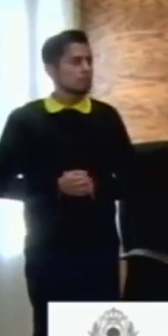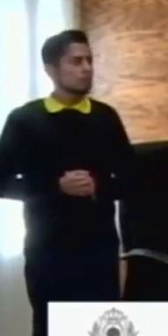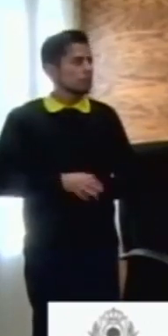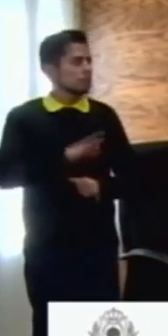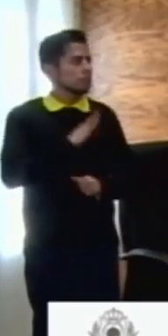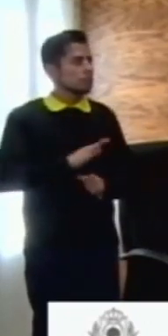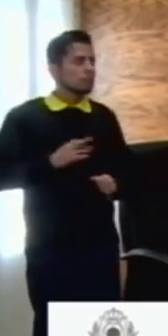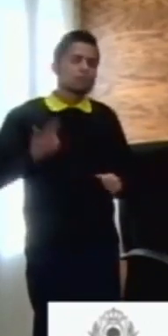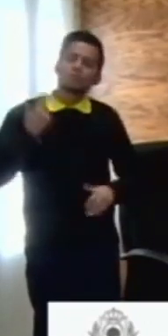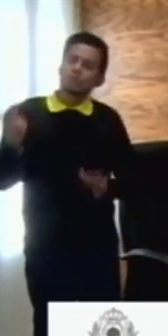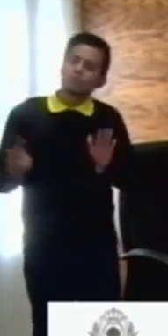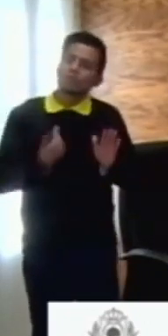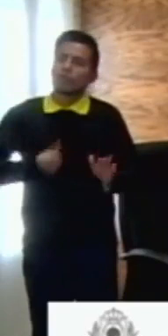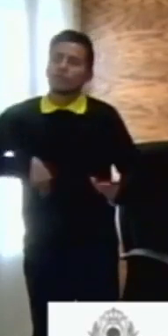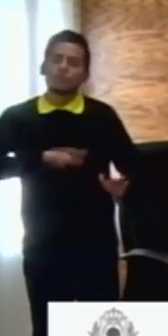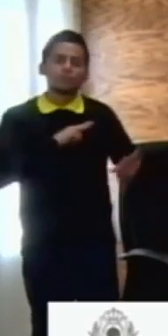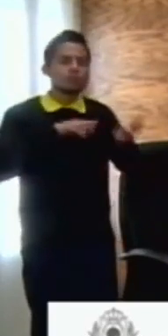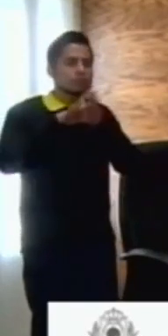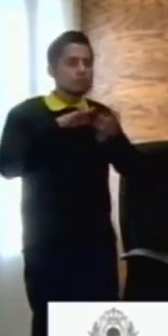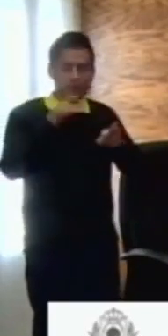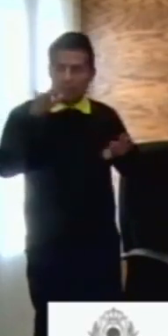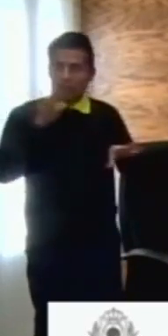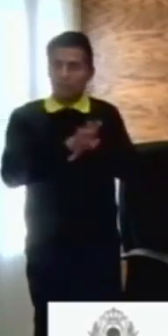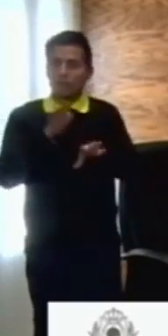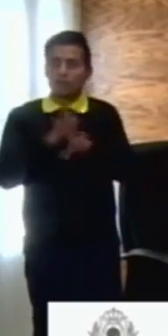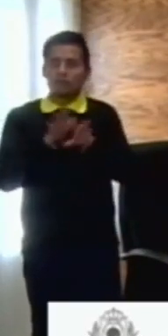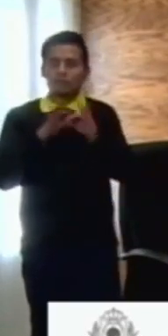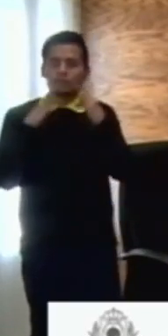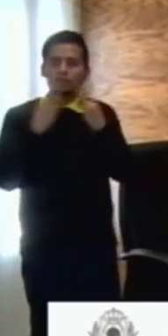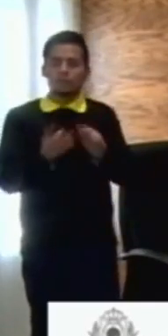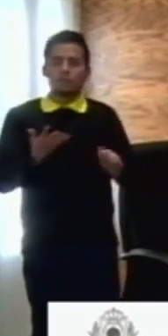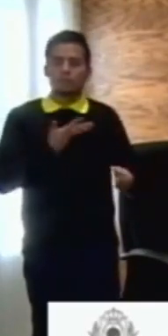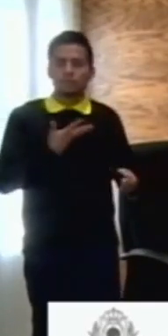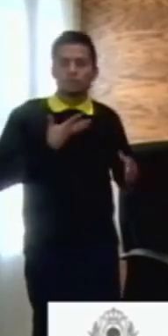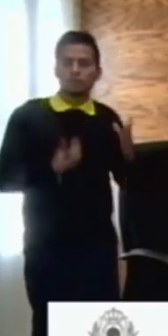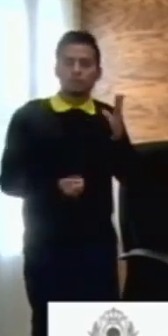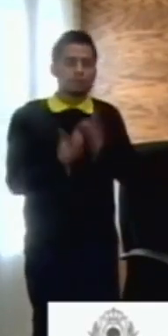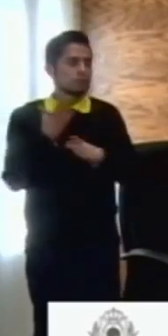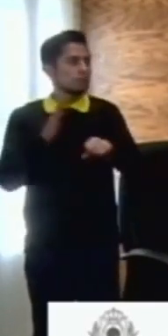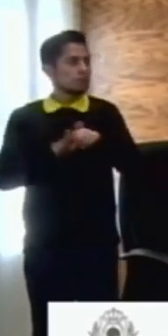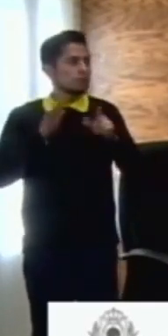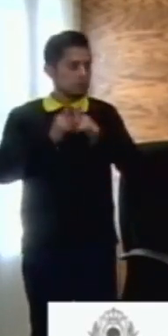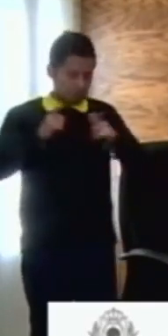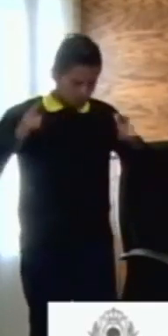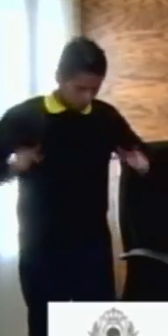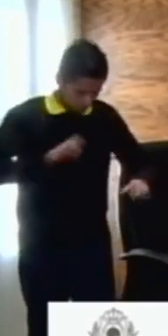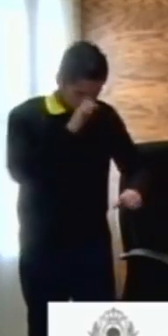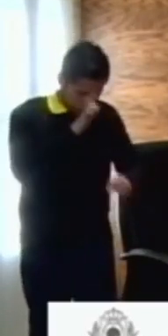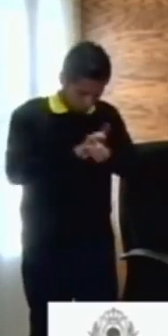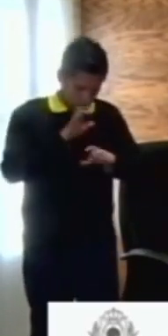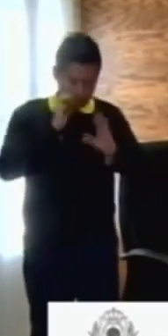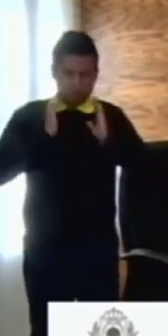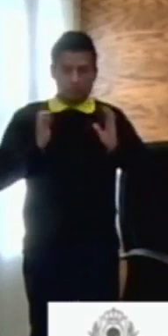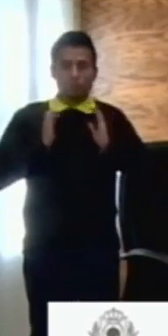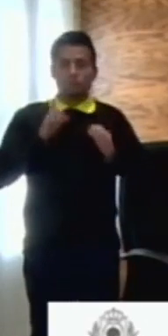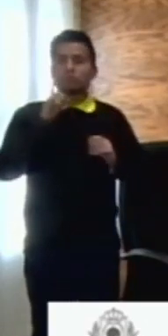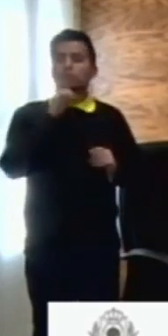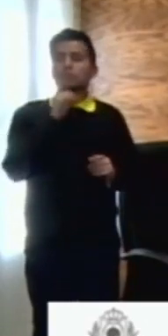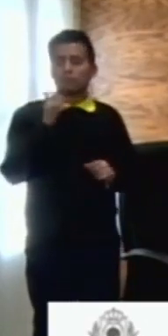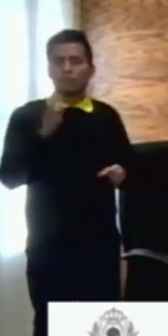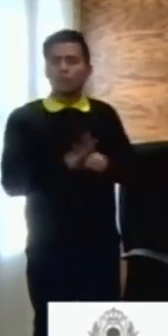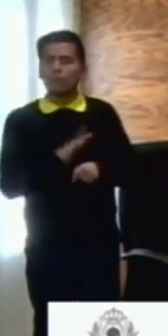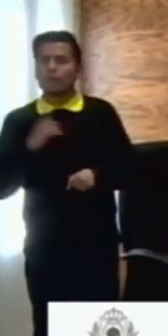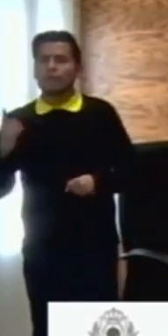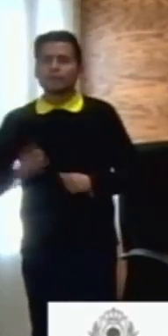esfuerzo para cambiar costumbres e iniciar una nueva y más amplia cultura del cuidado del agua